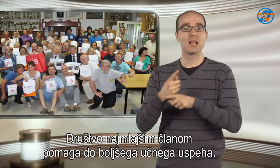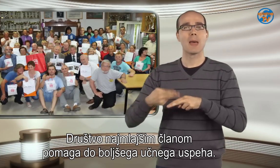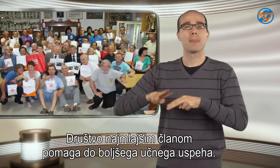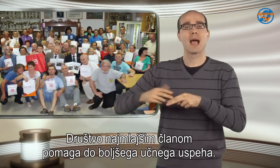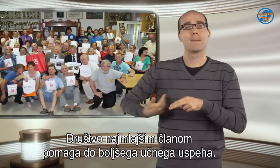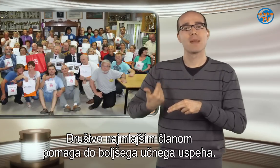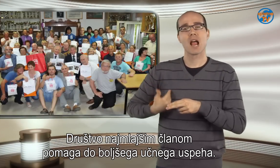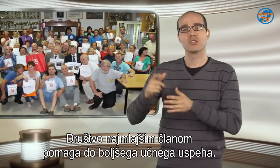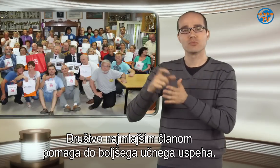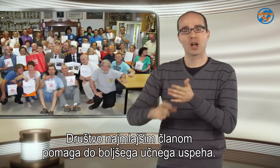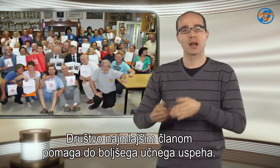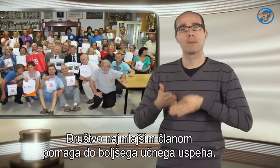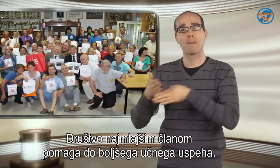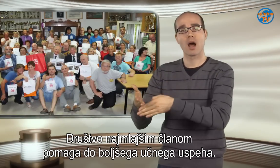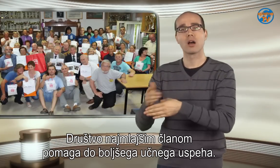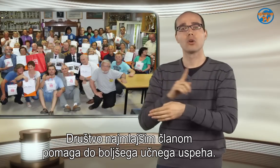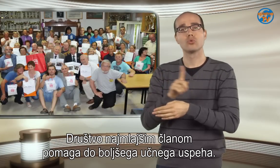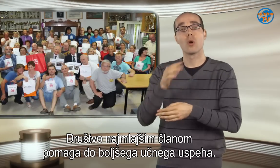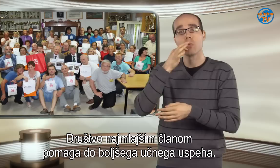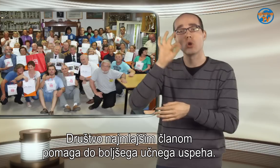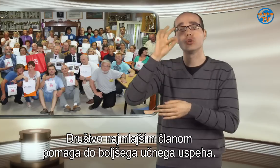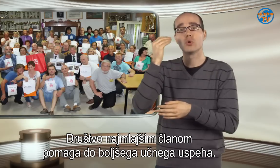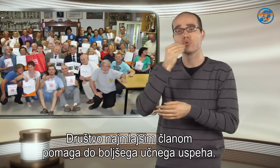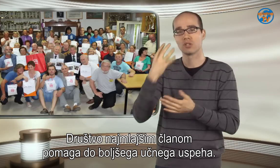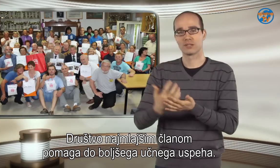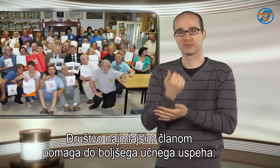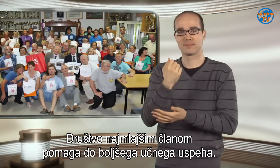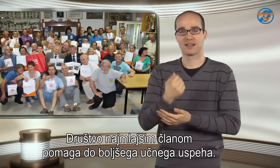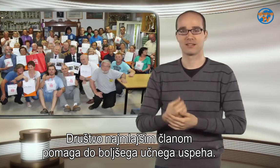Društvo najmlajšim članom pomaga do boljšega učnega uspeha.